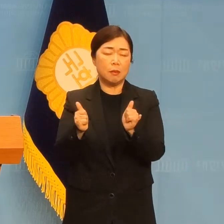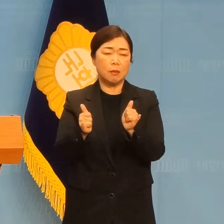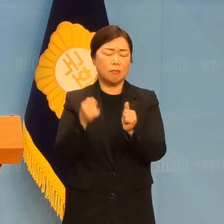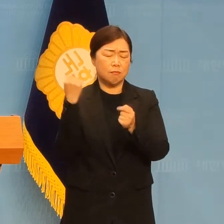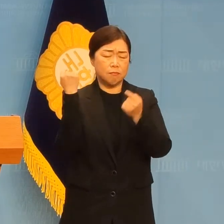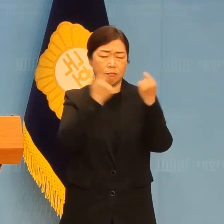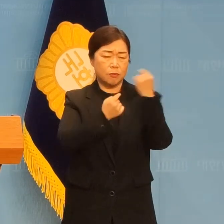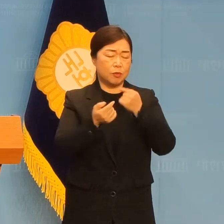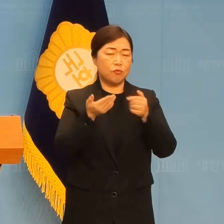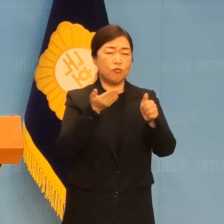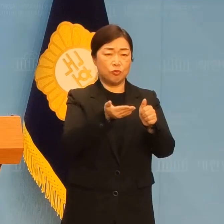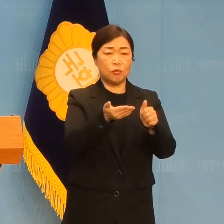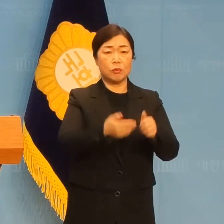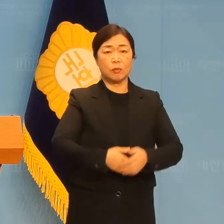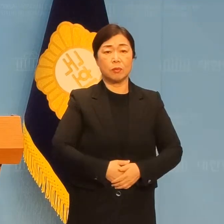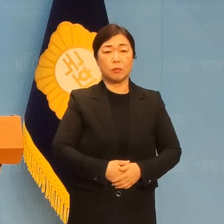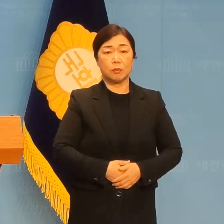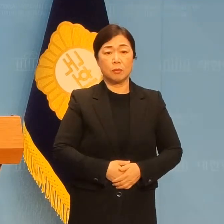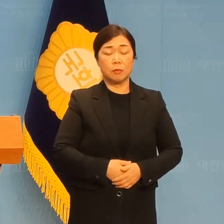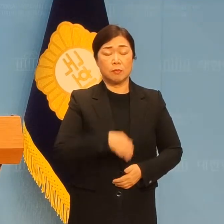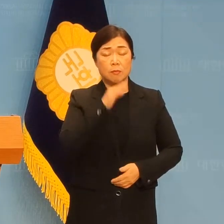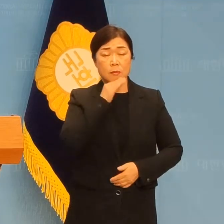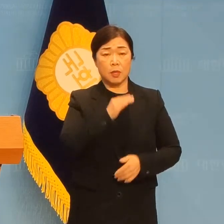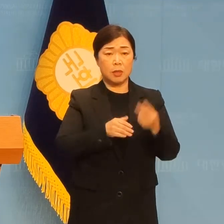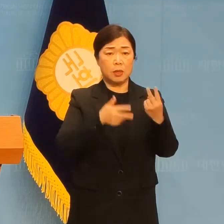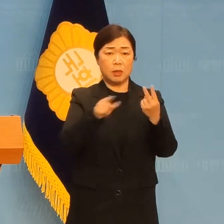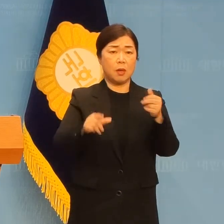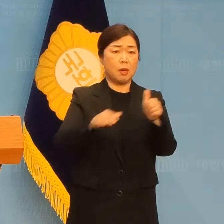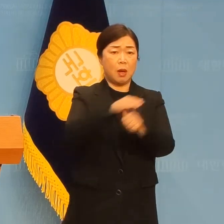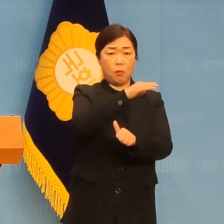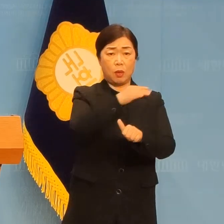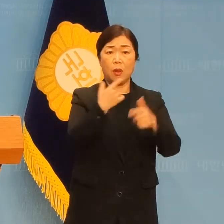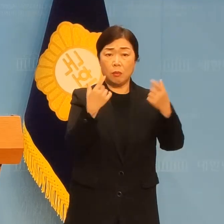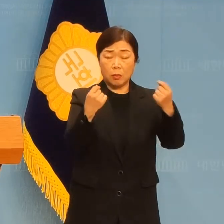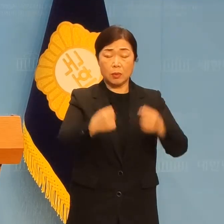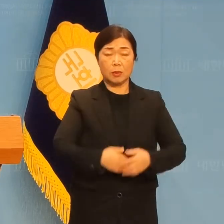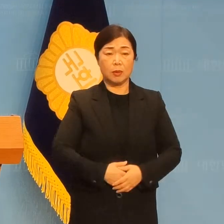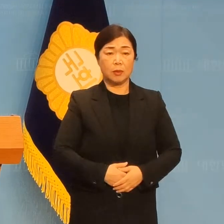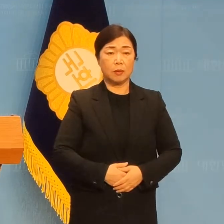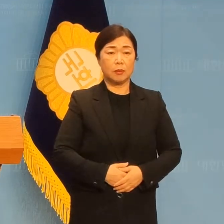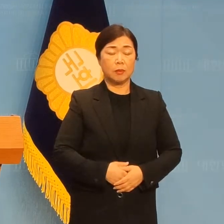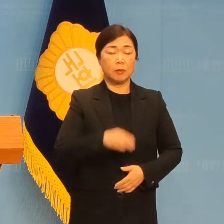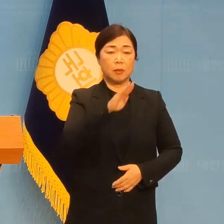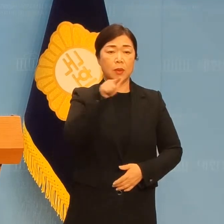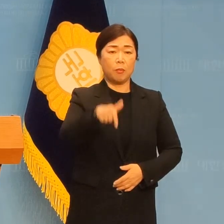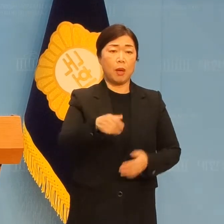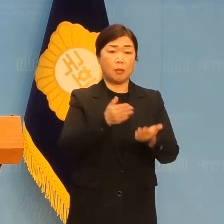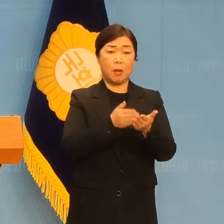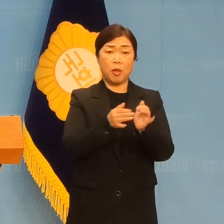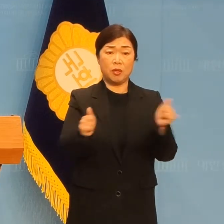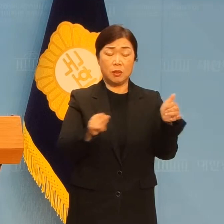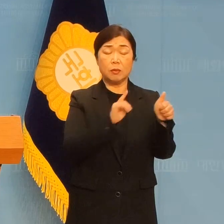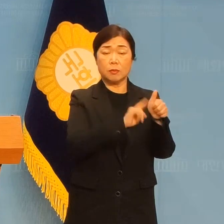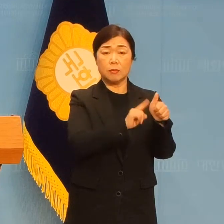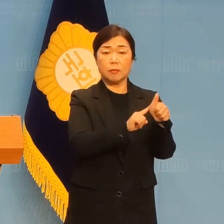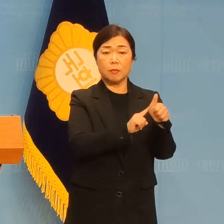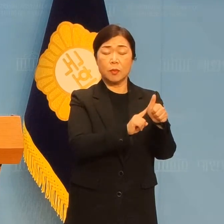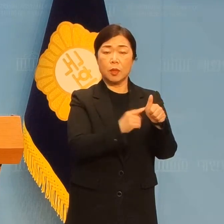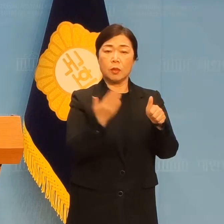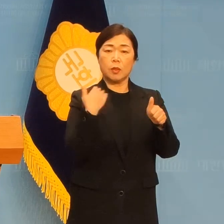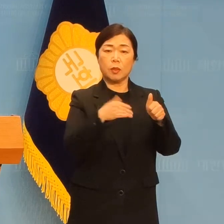되는 2차 가해 수준의 막말입니다. 박민영 대변인은 지난 9월 국민의힘 미디어